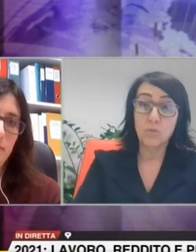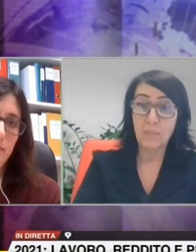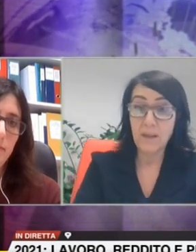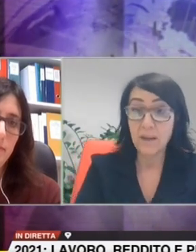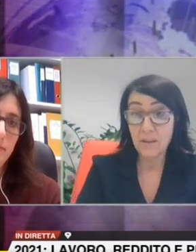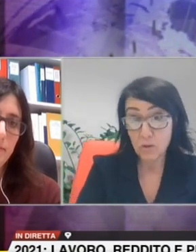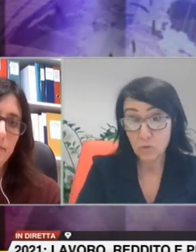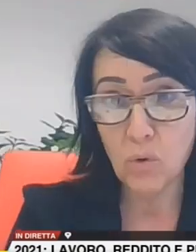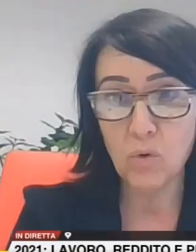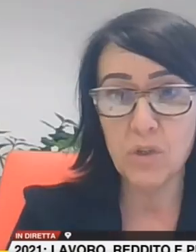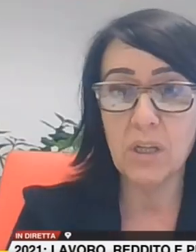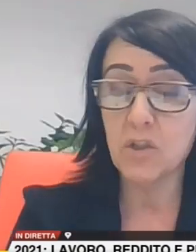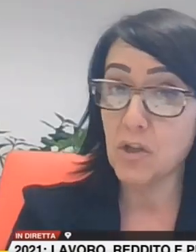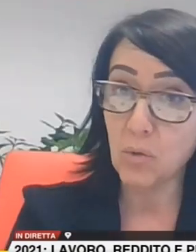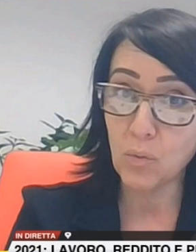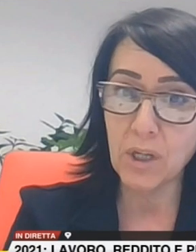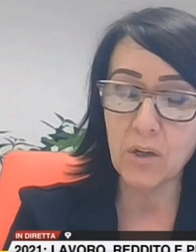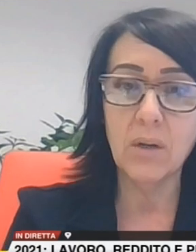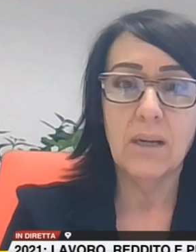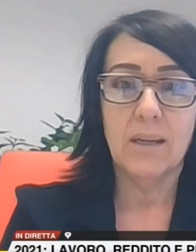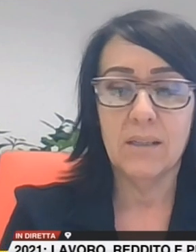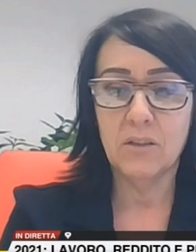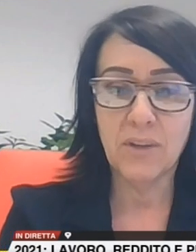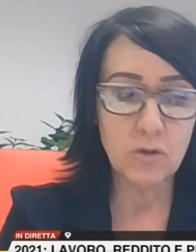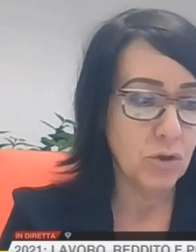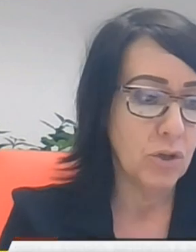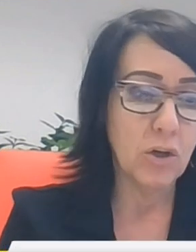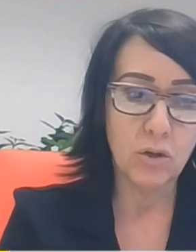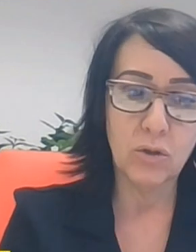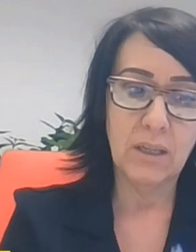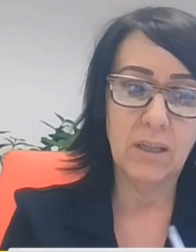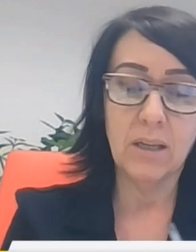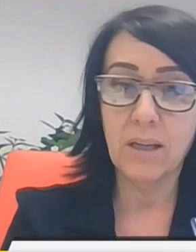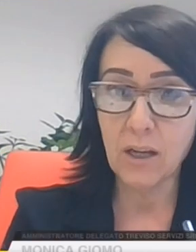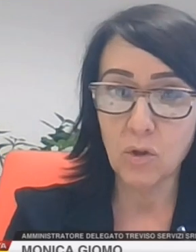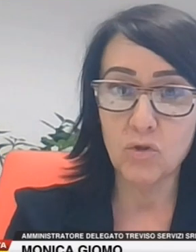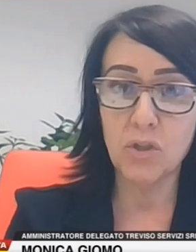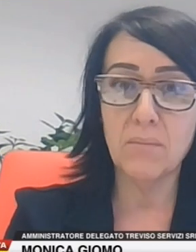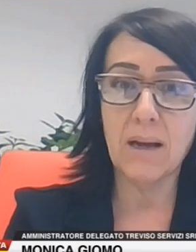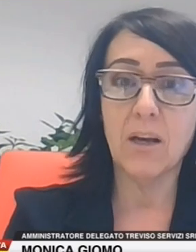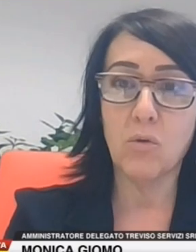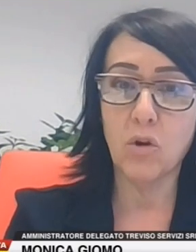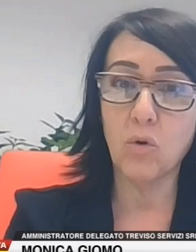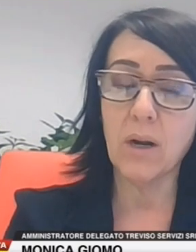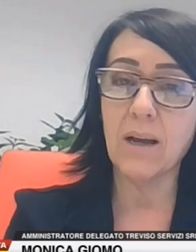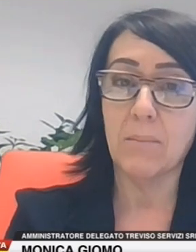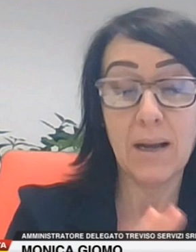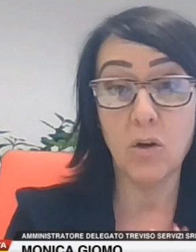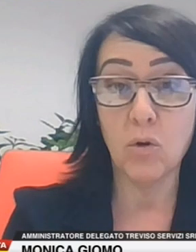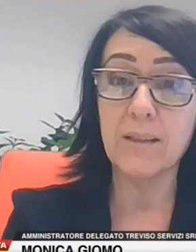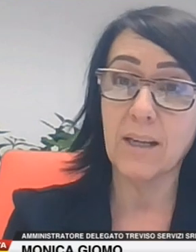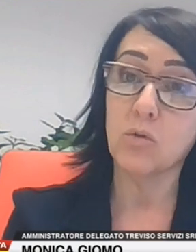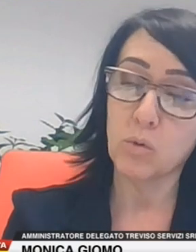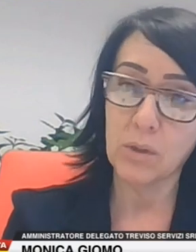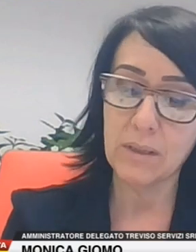luglio 2021, ossia l'assegno unico. Di fatto io ricordo che ad oggi